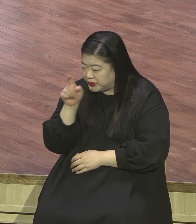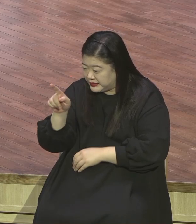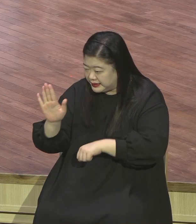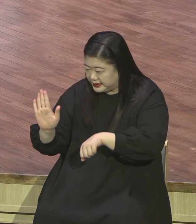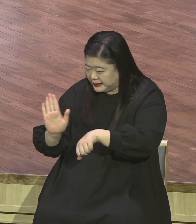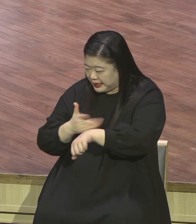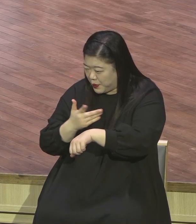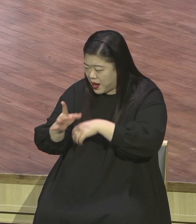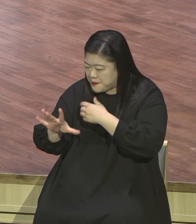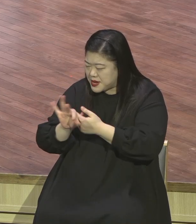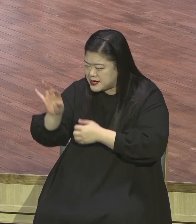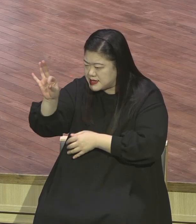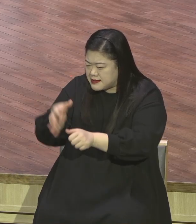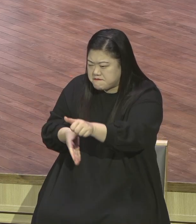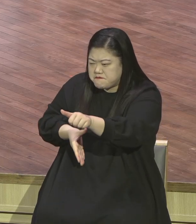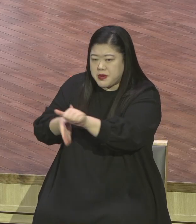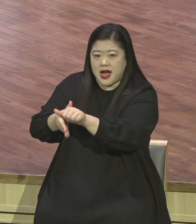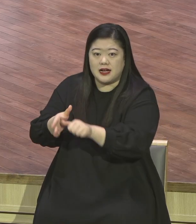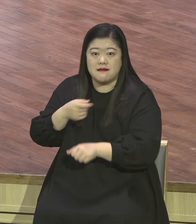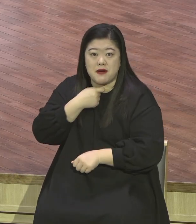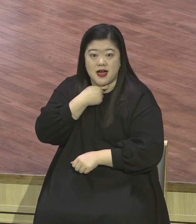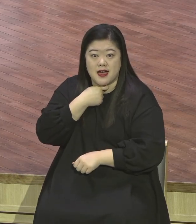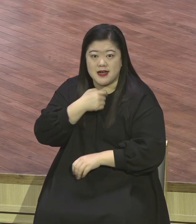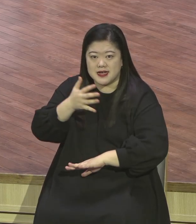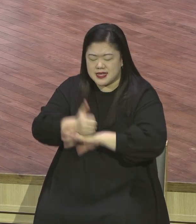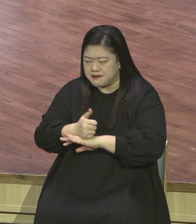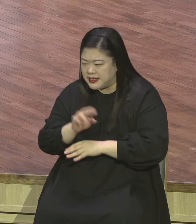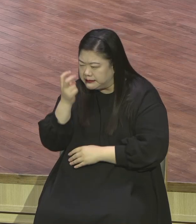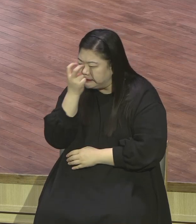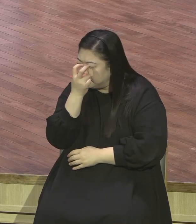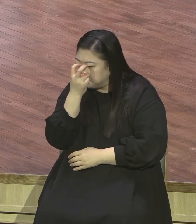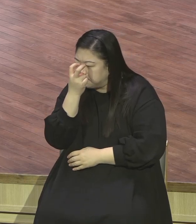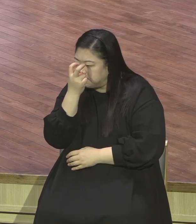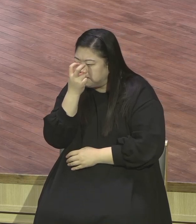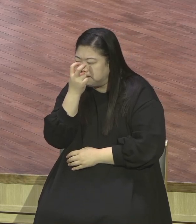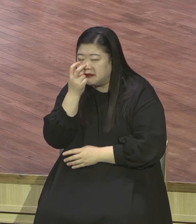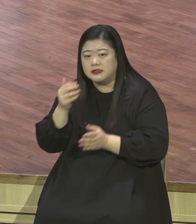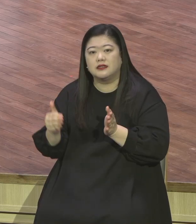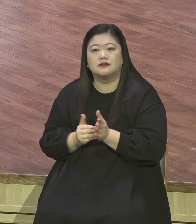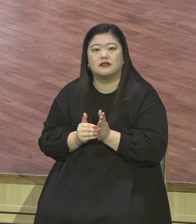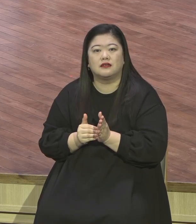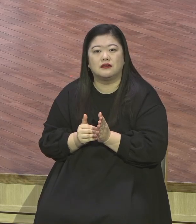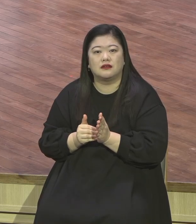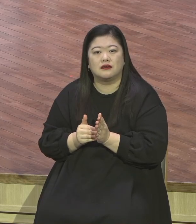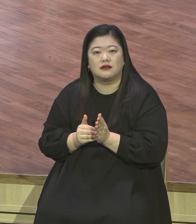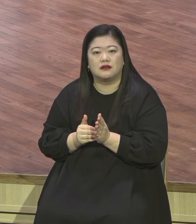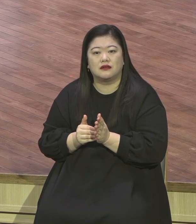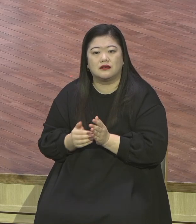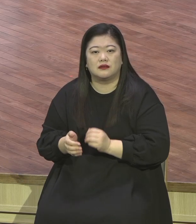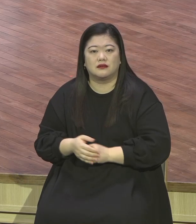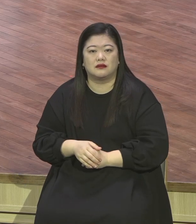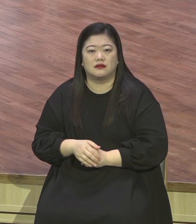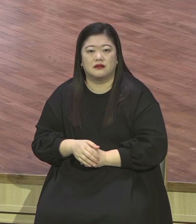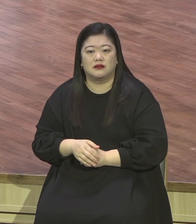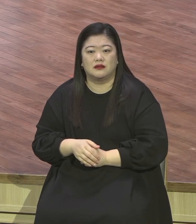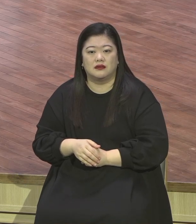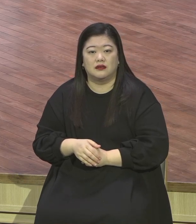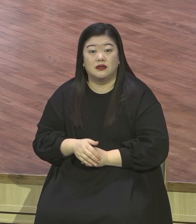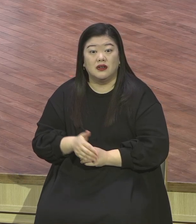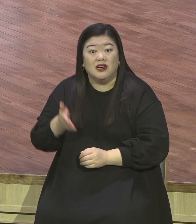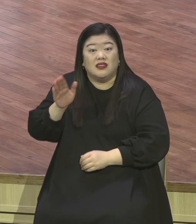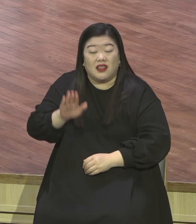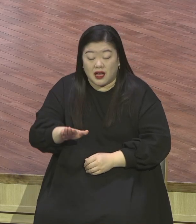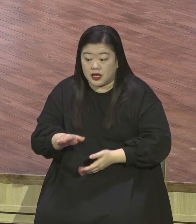저걸 죽여야 되겠는데 고소해야 되겠는데 이런 모습은 예수님 당신뿐만 아니라 지금